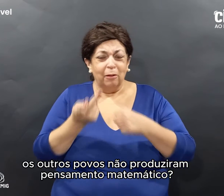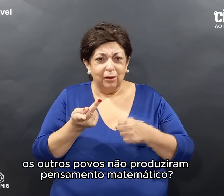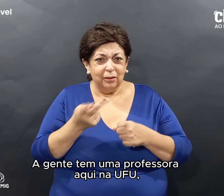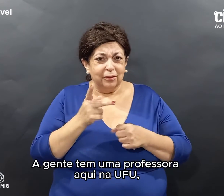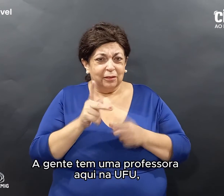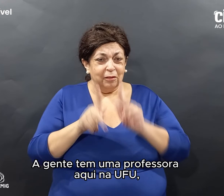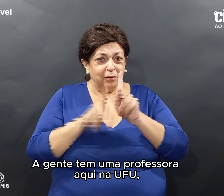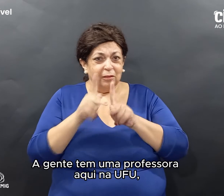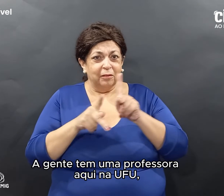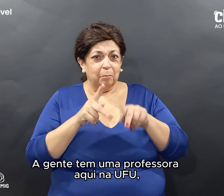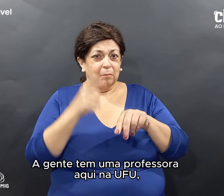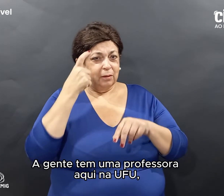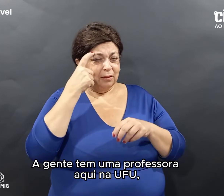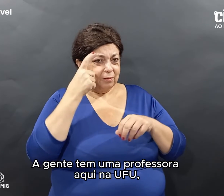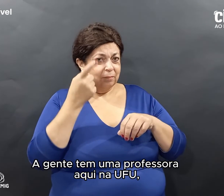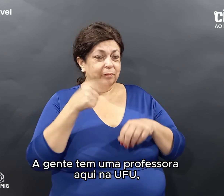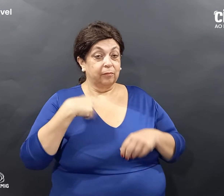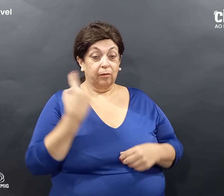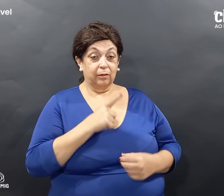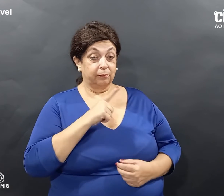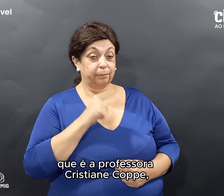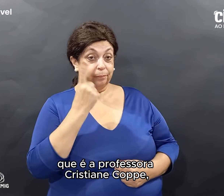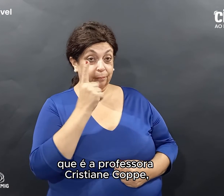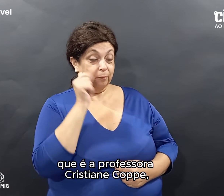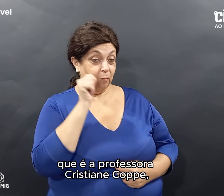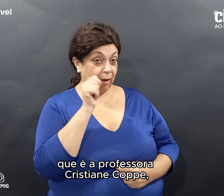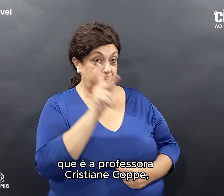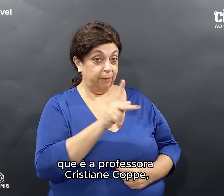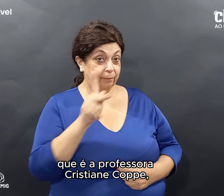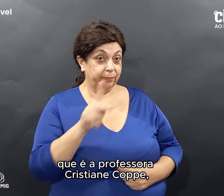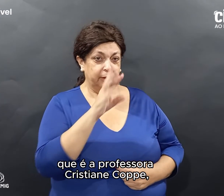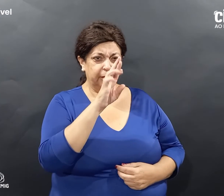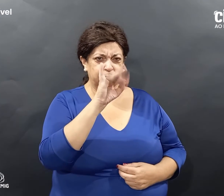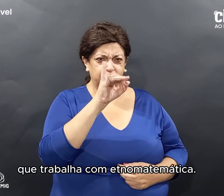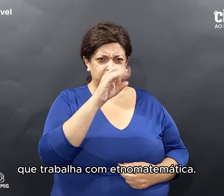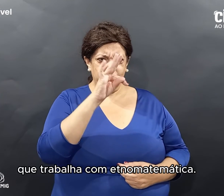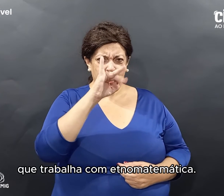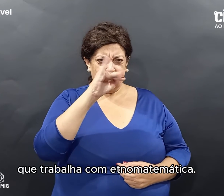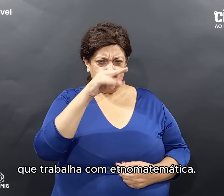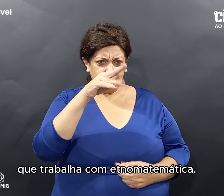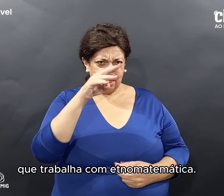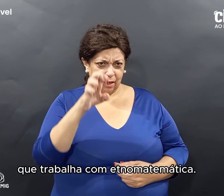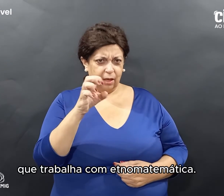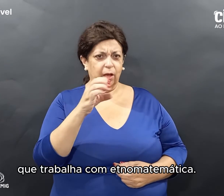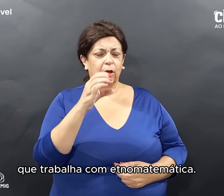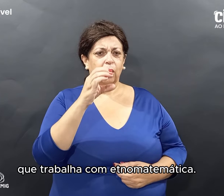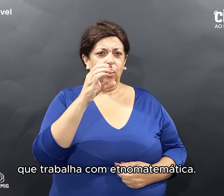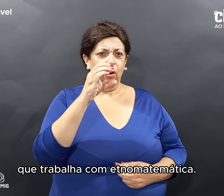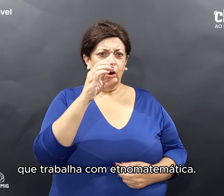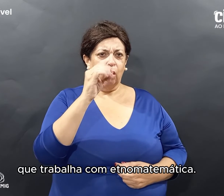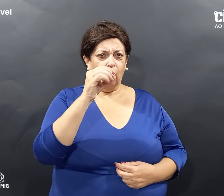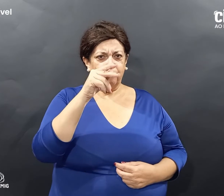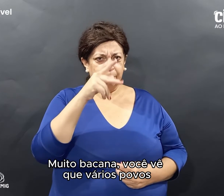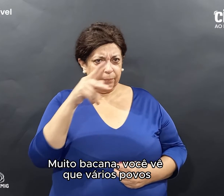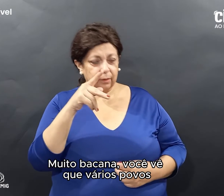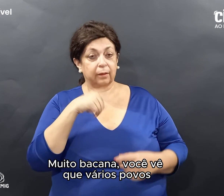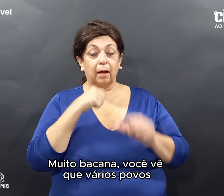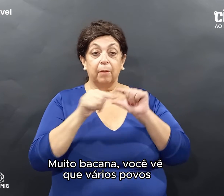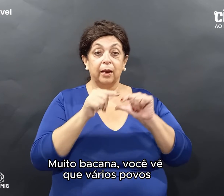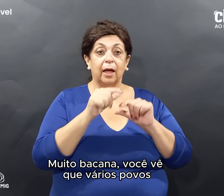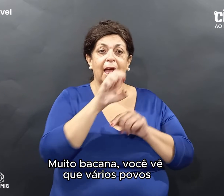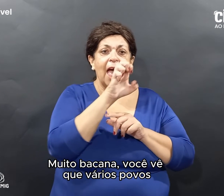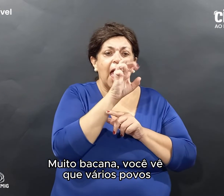pensamento matemático. A gente tem uma professora aqui na UFO, que é a professora Cristiane Kopp, que trabalha com etnomatemática.